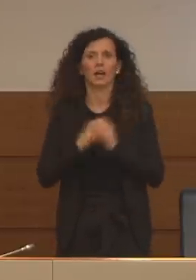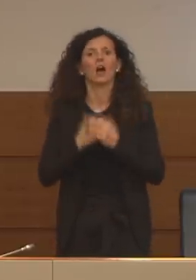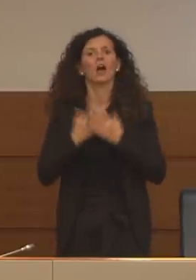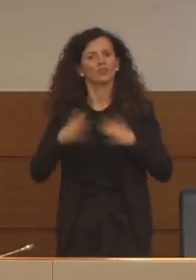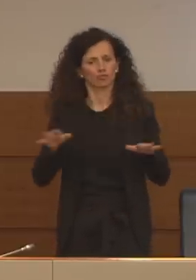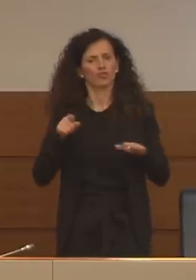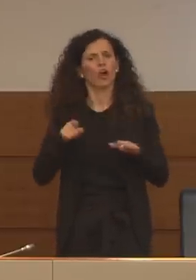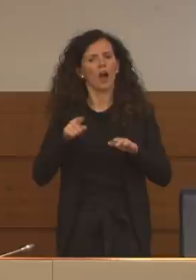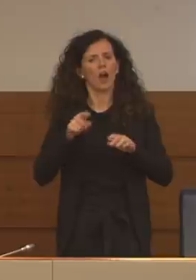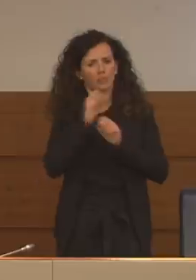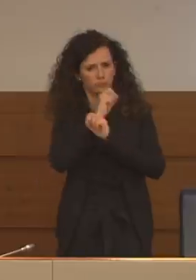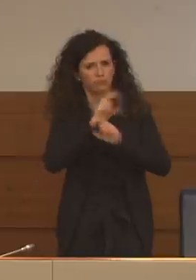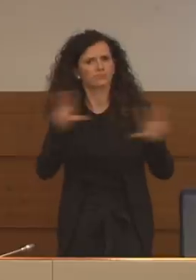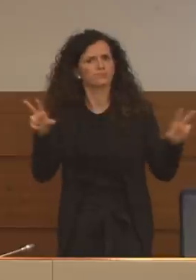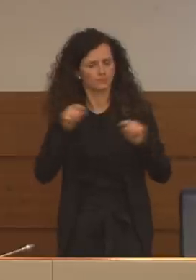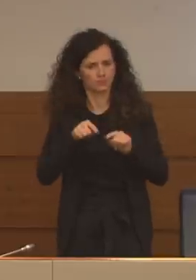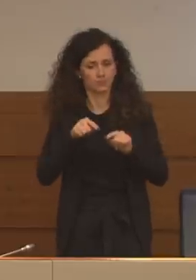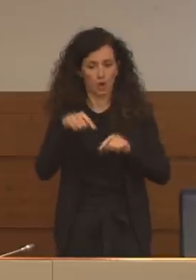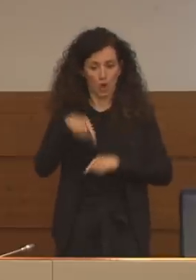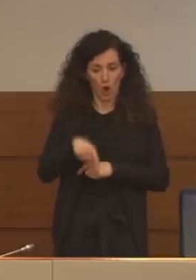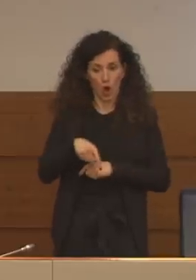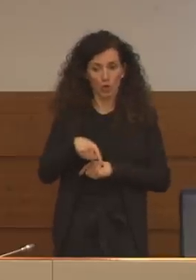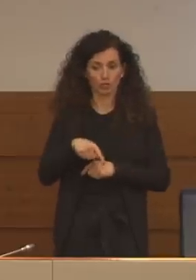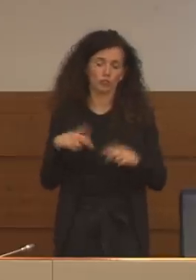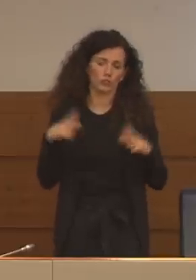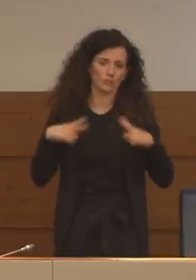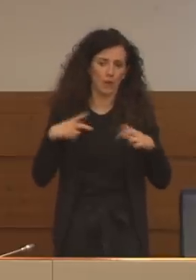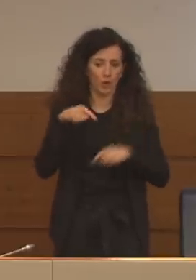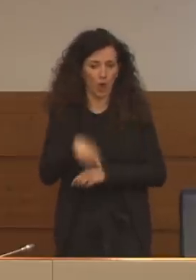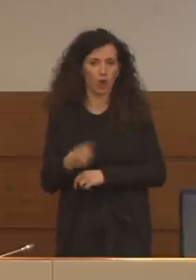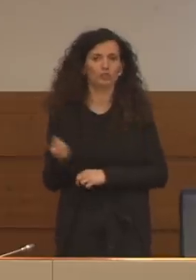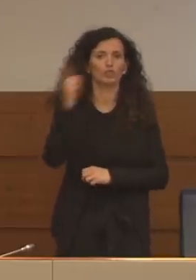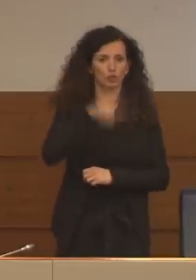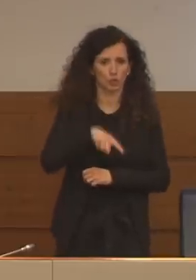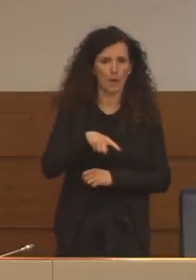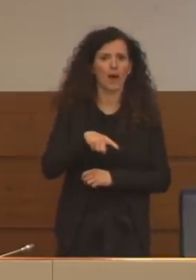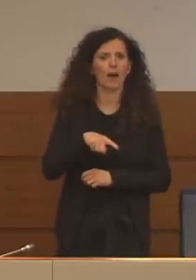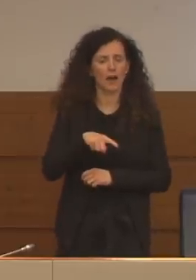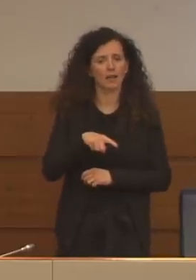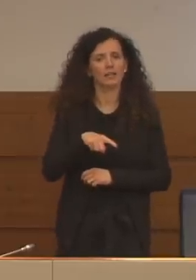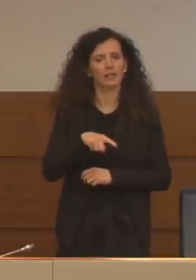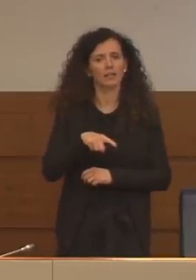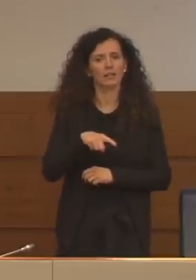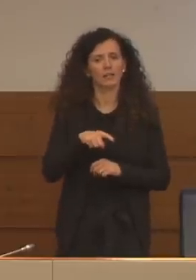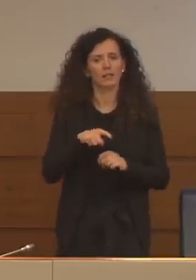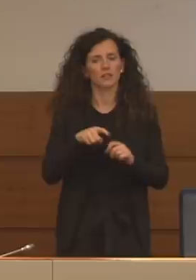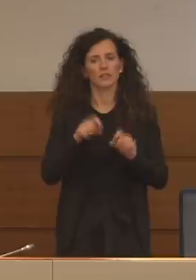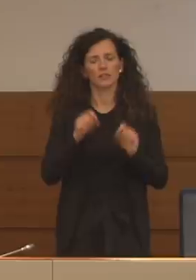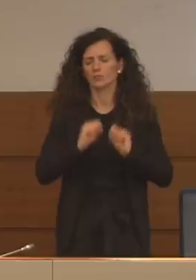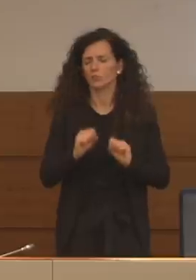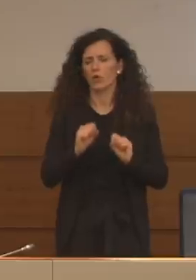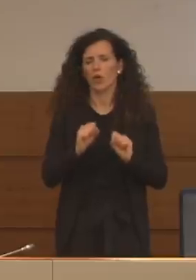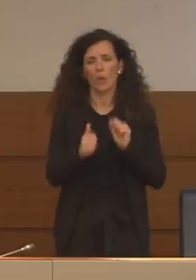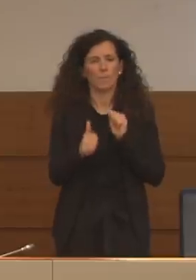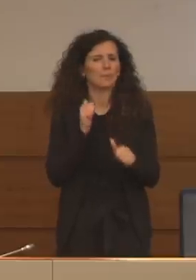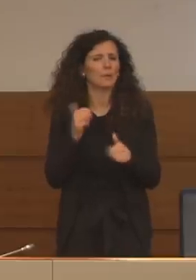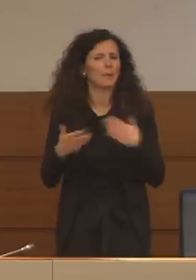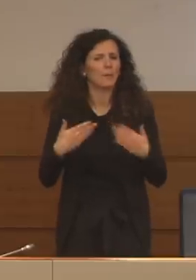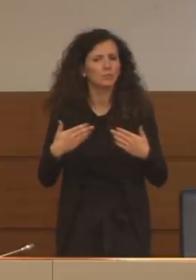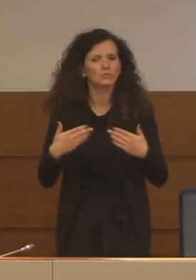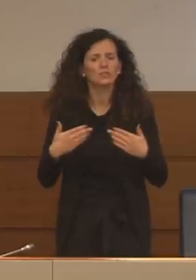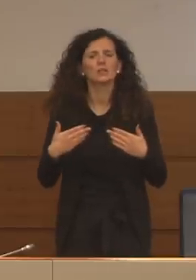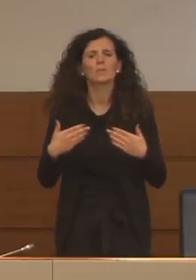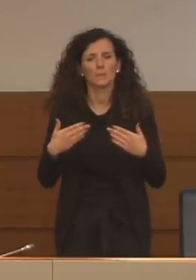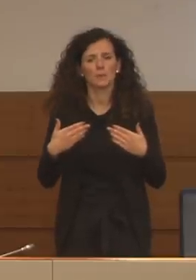oggi mi auguro tra oggi e domani mi auguro che insomma quanto prima possa esserci anche